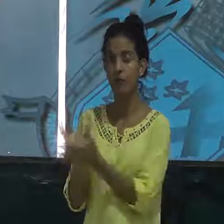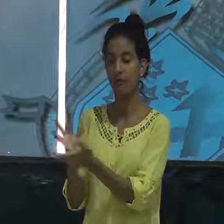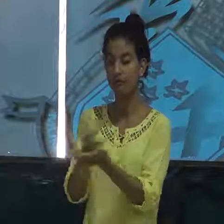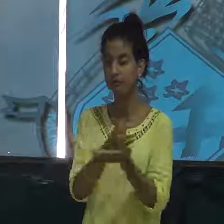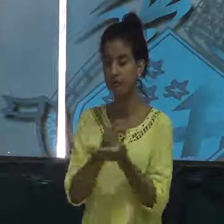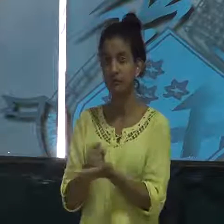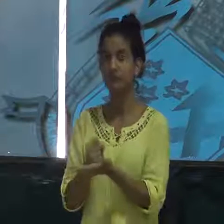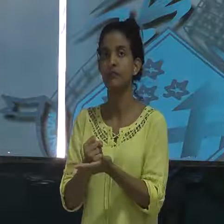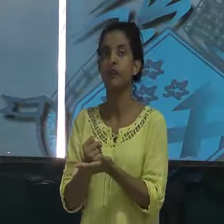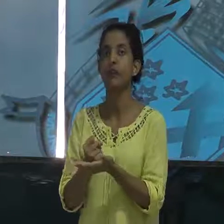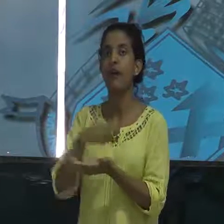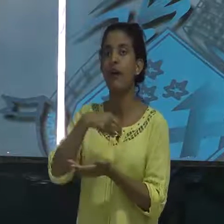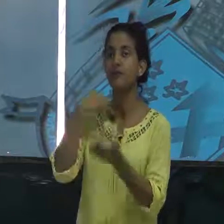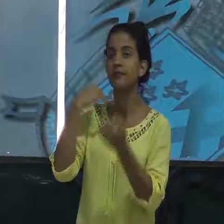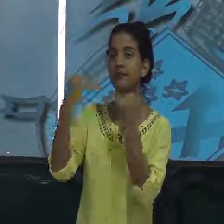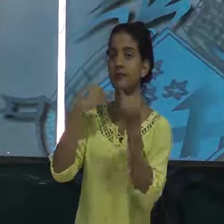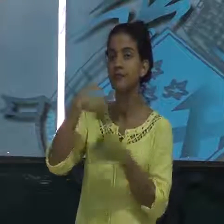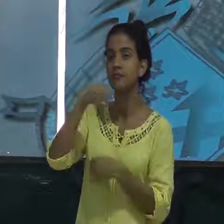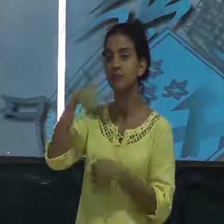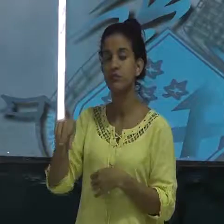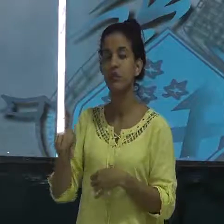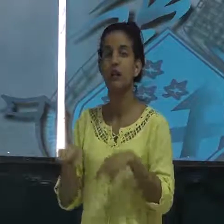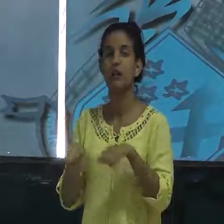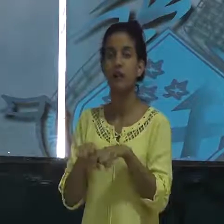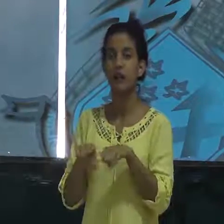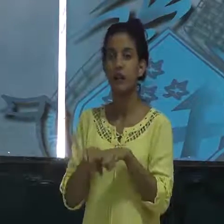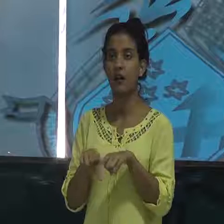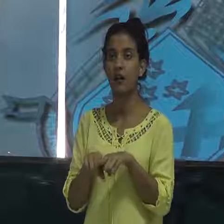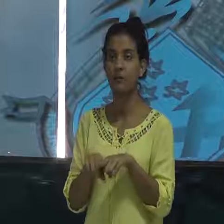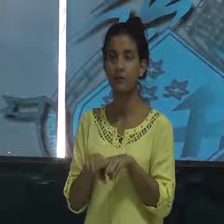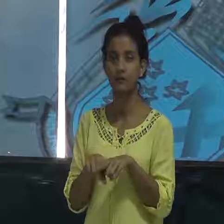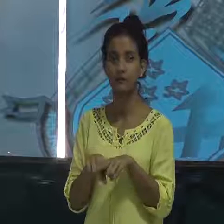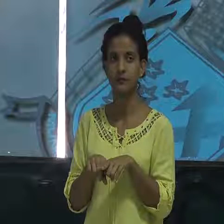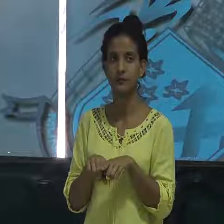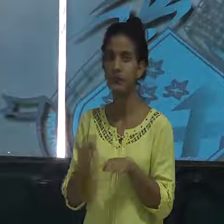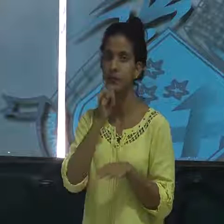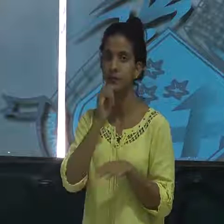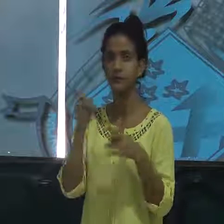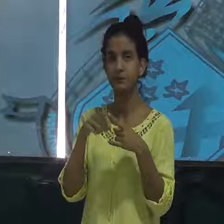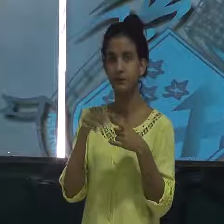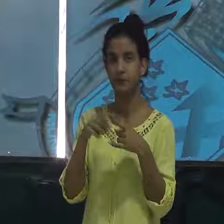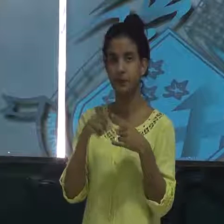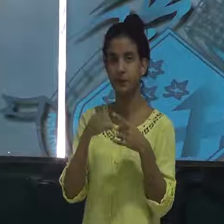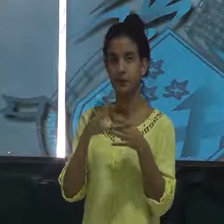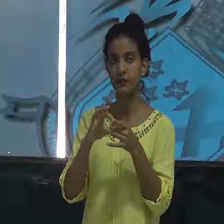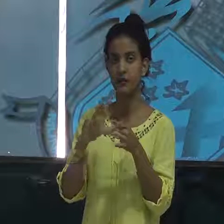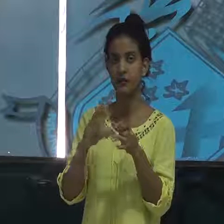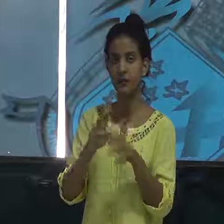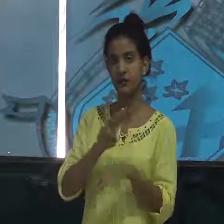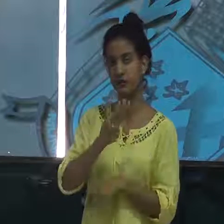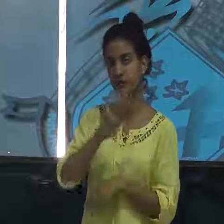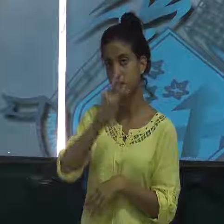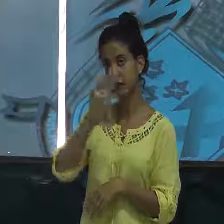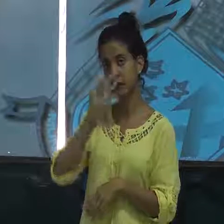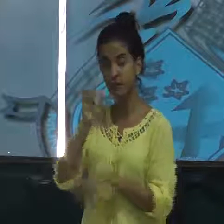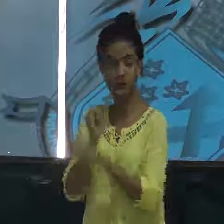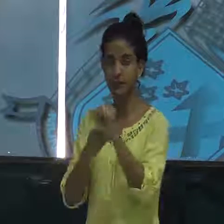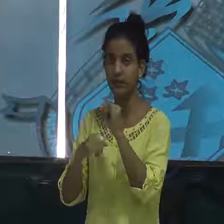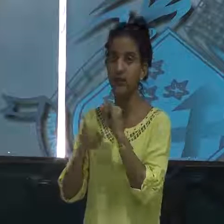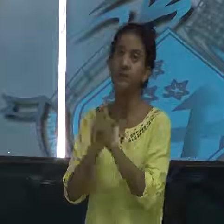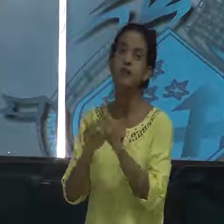as necessidades de apoio para o posto de coleta, tais como cessão de espaço, internet, local para treinamento e apoio